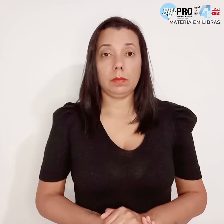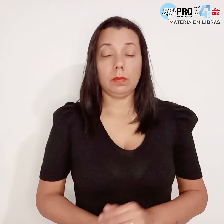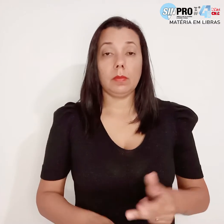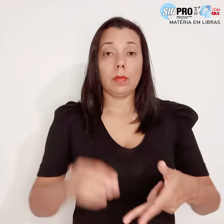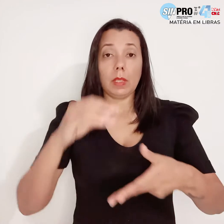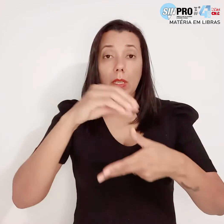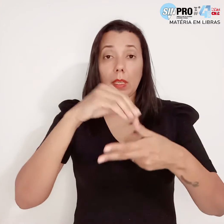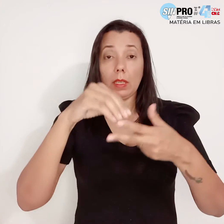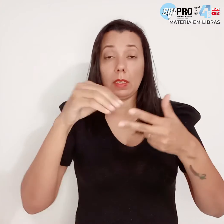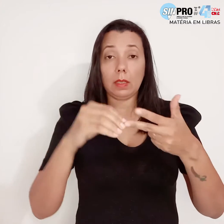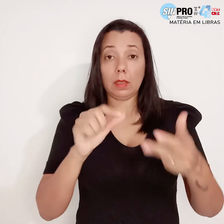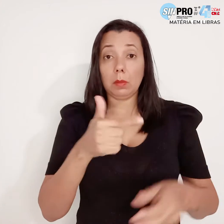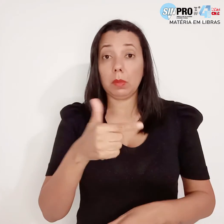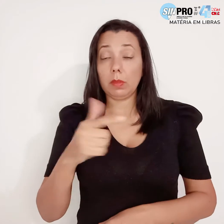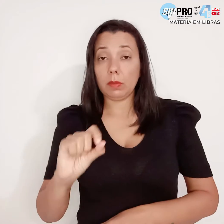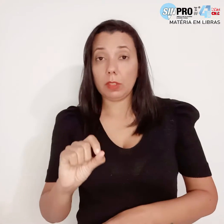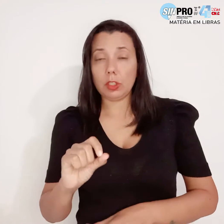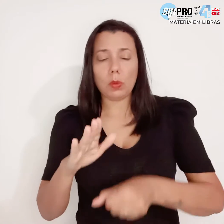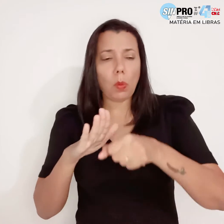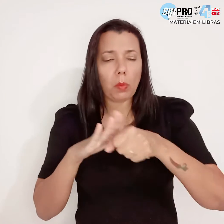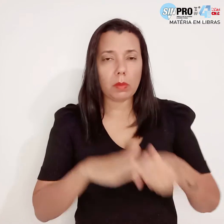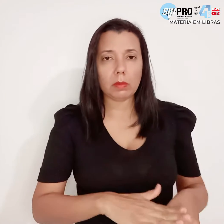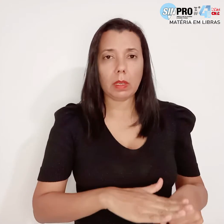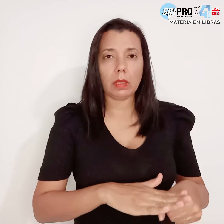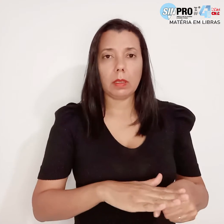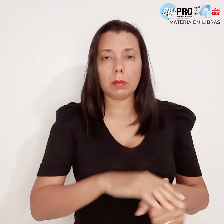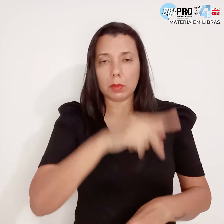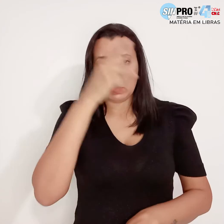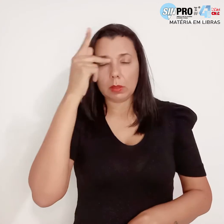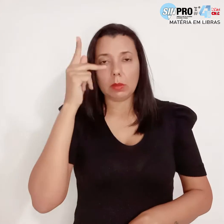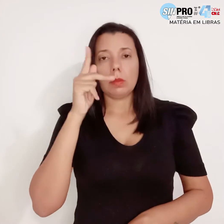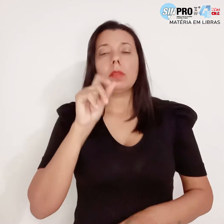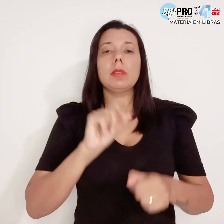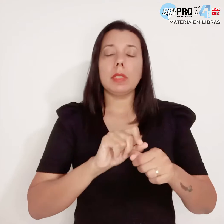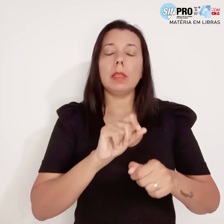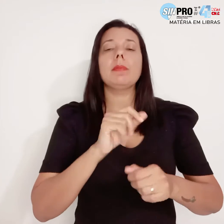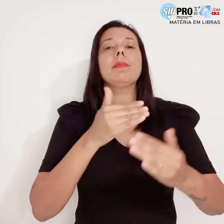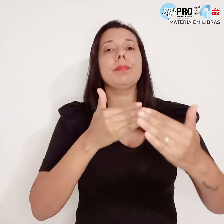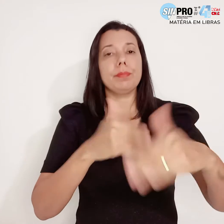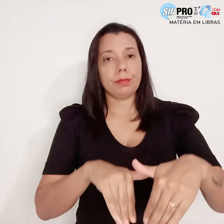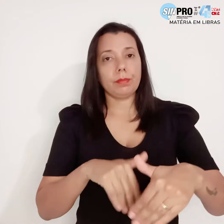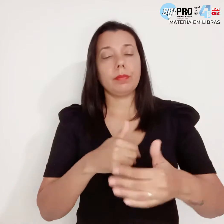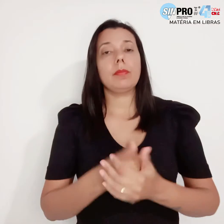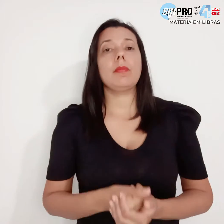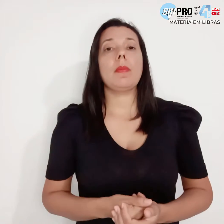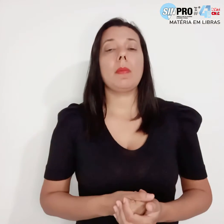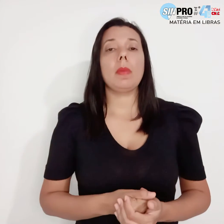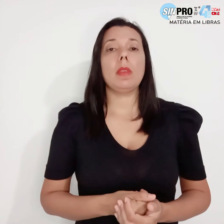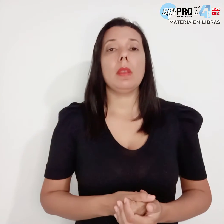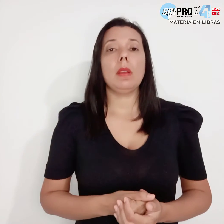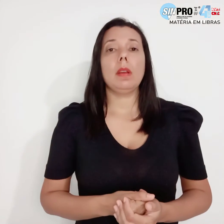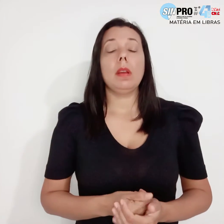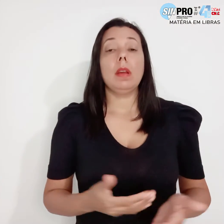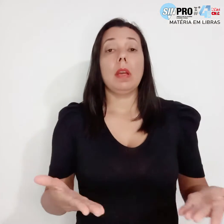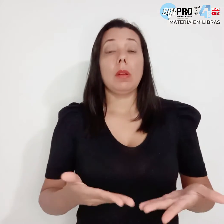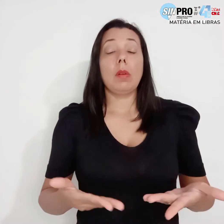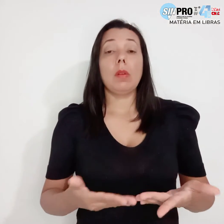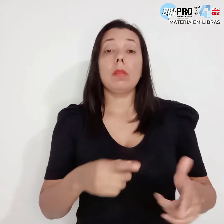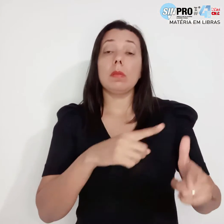Enem 2020, um massacre para os candidatos. Diante do caos causado pela pandemia